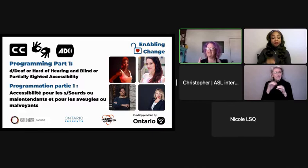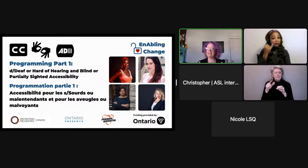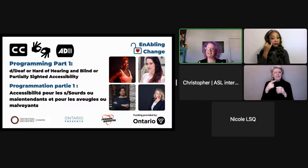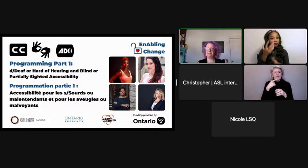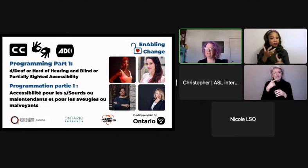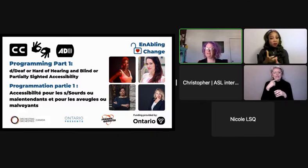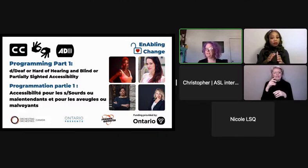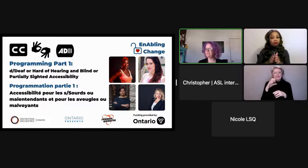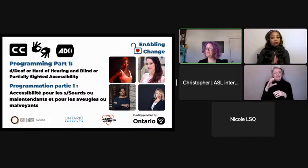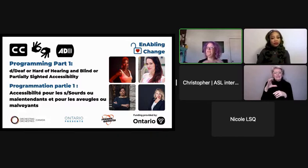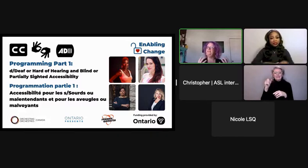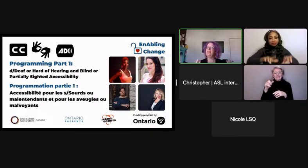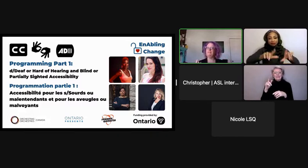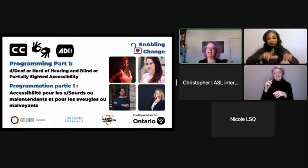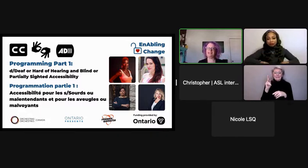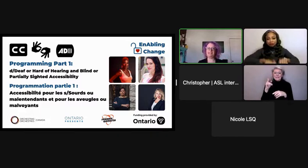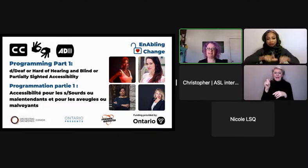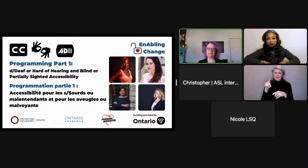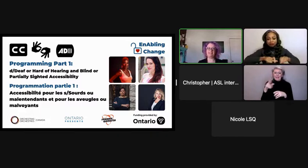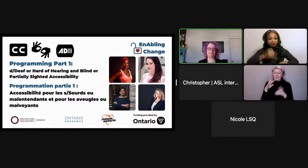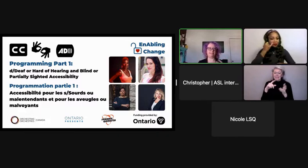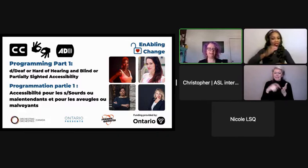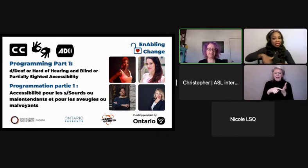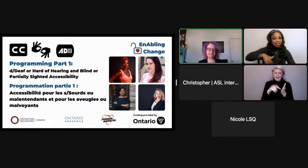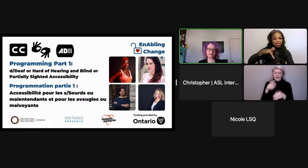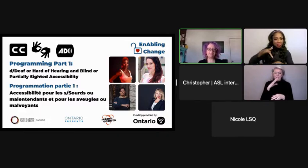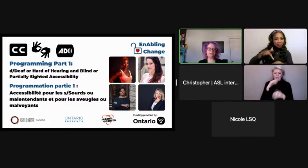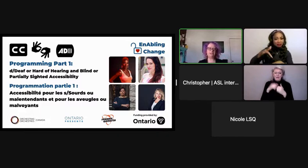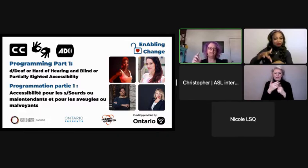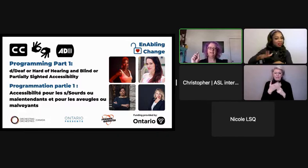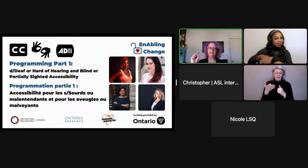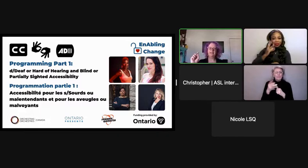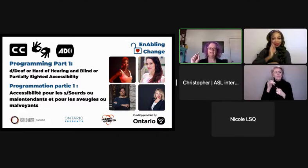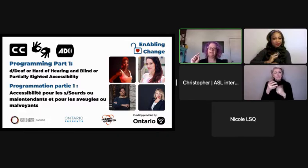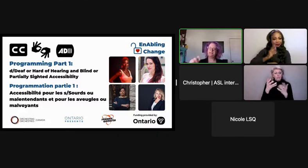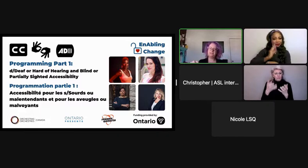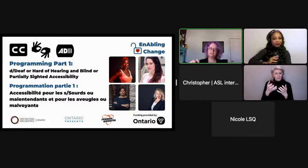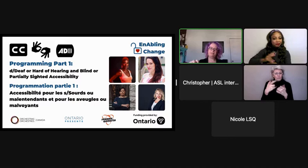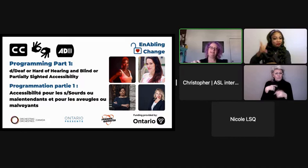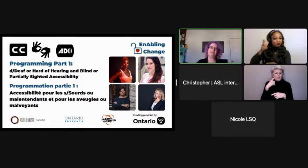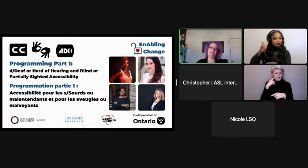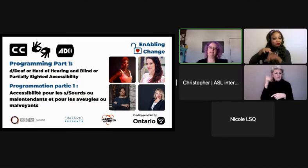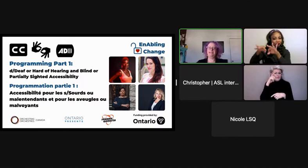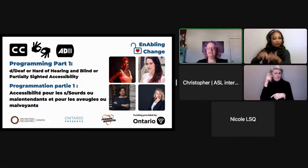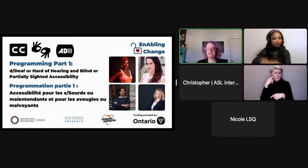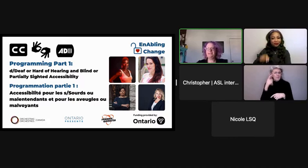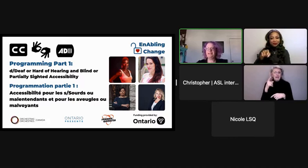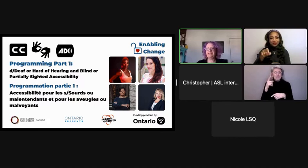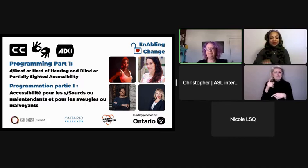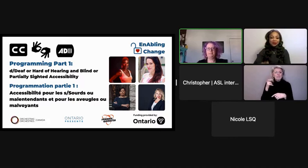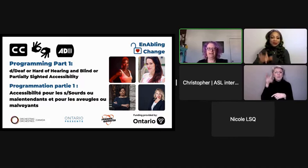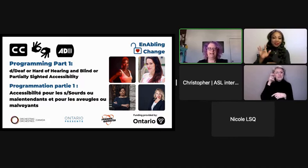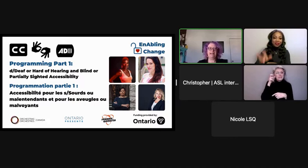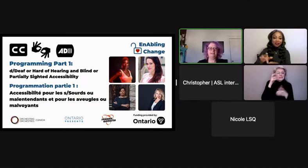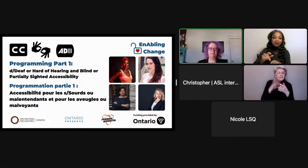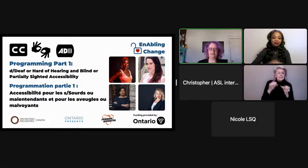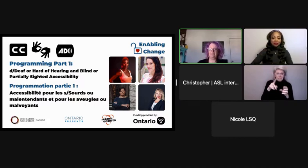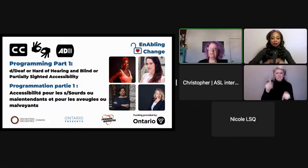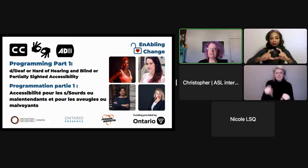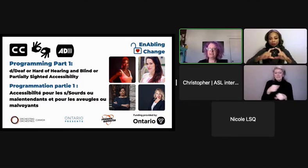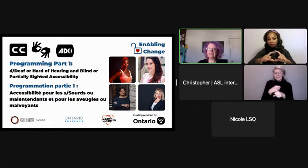Kat lorsqu'elle ne s'adressera pas à vous. Si vous voulez faire l'expérience de l'audio description, vous pouvez le faire